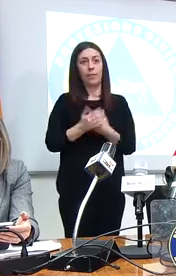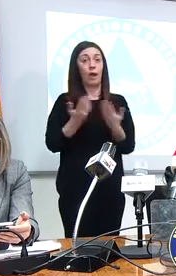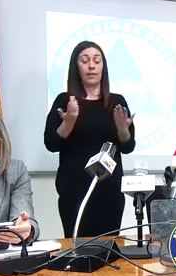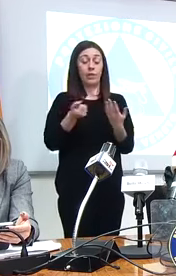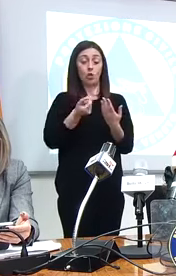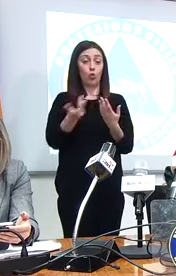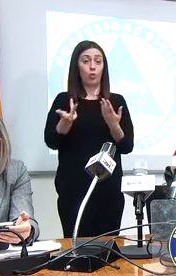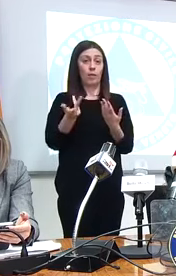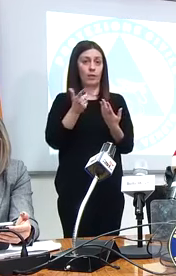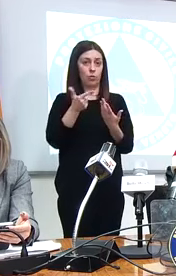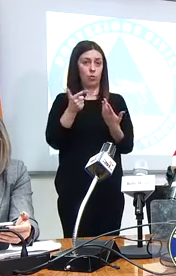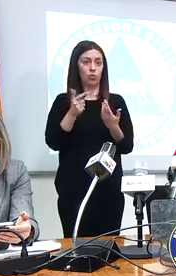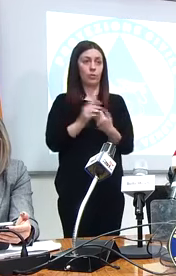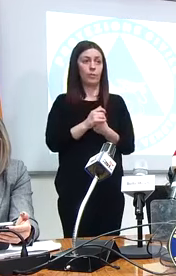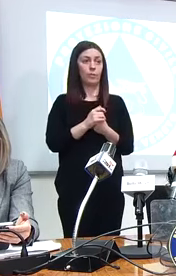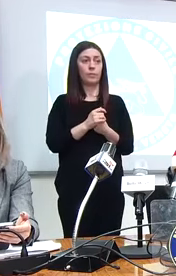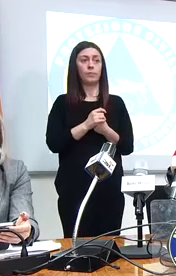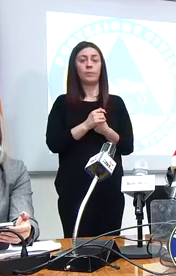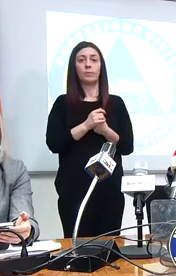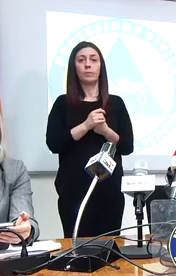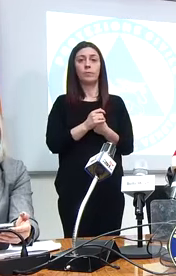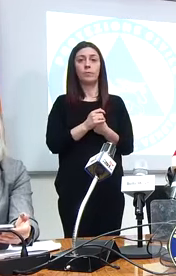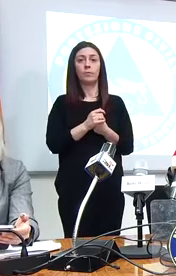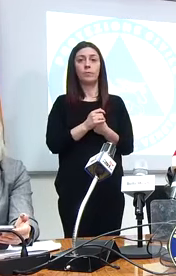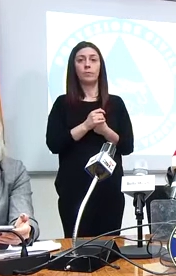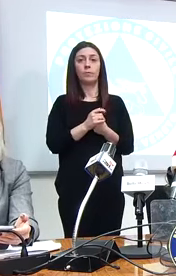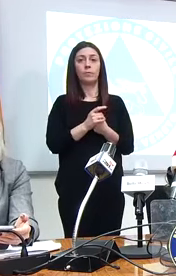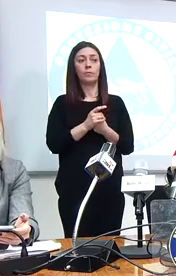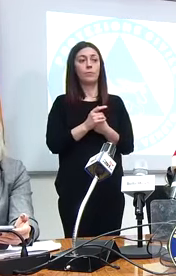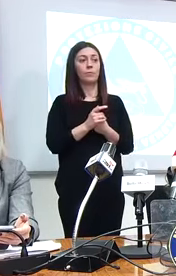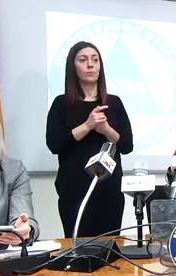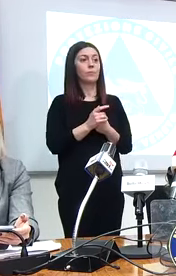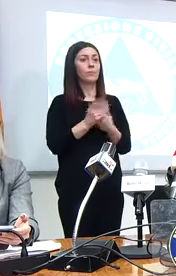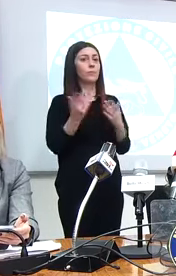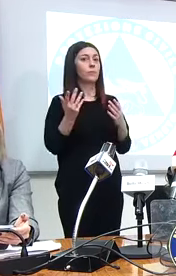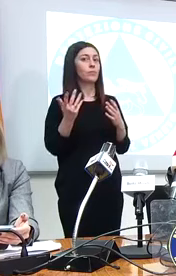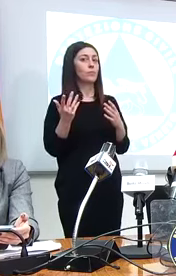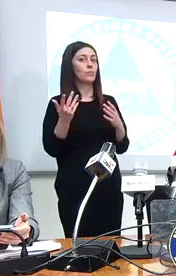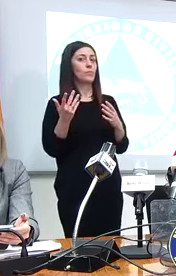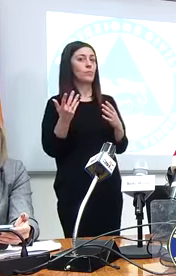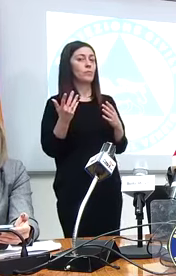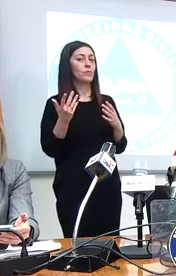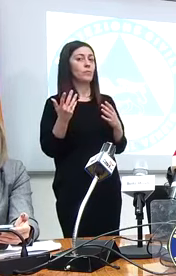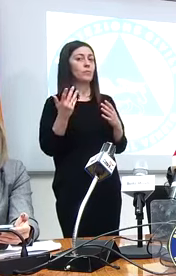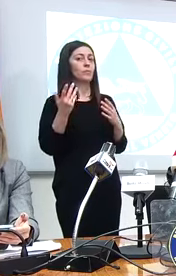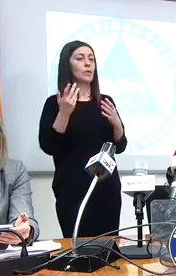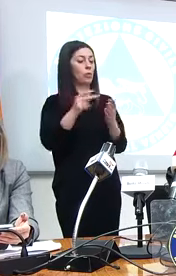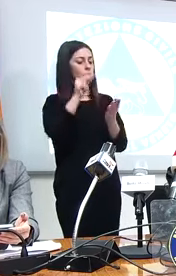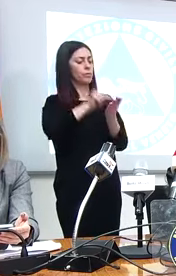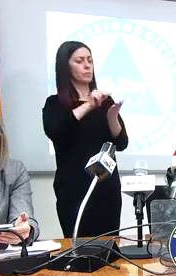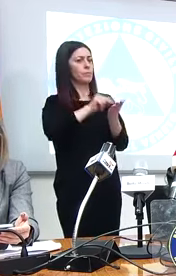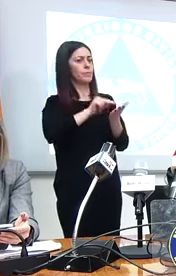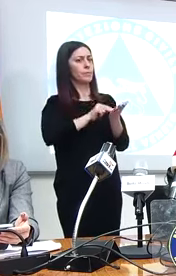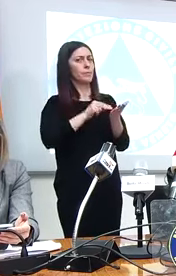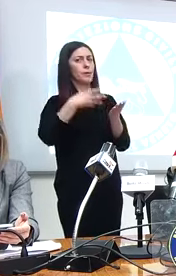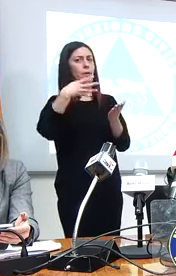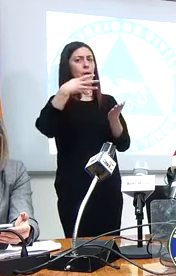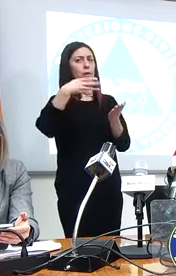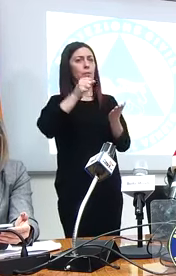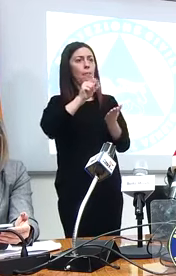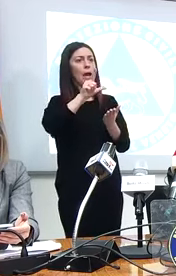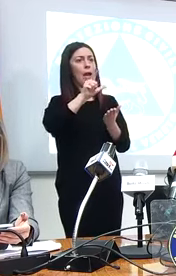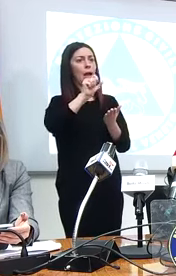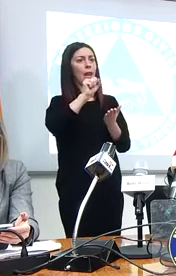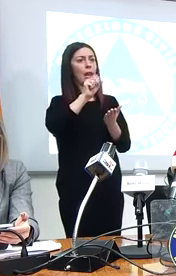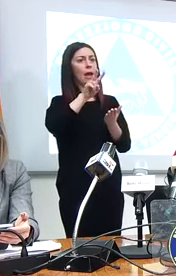ancora i numeri. Okay. Posso fare un'ultima? No. Okay. Bene, nella mia lista ho Malavasi e poi